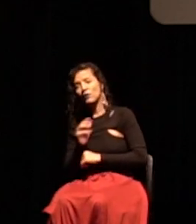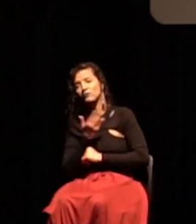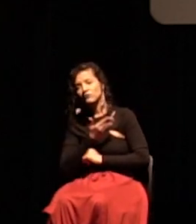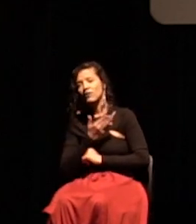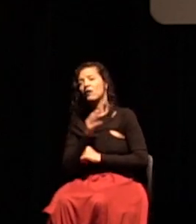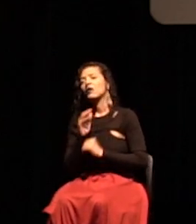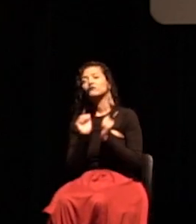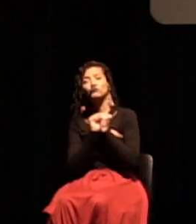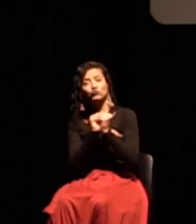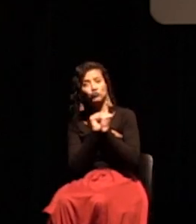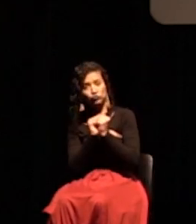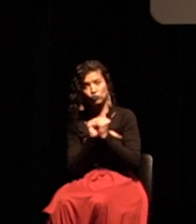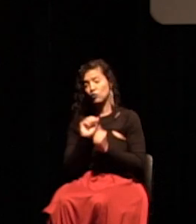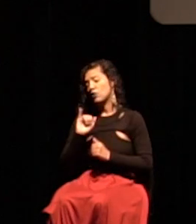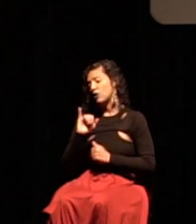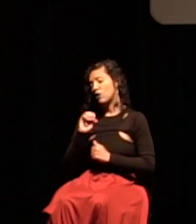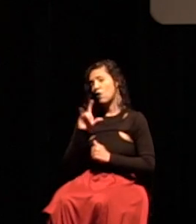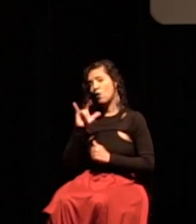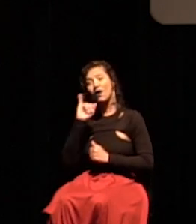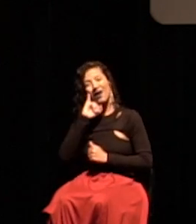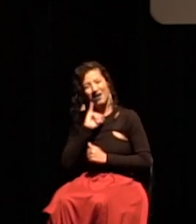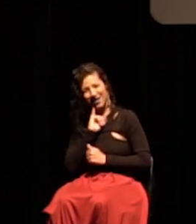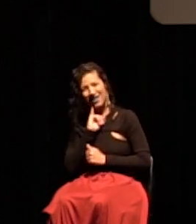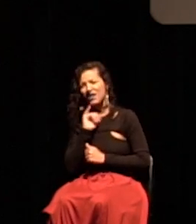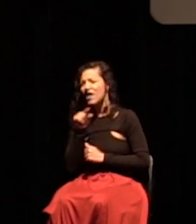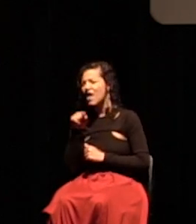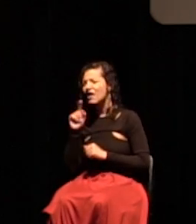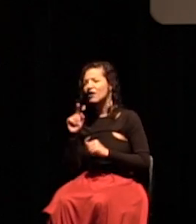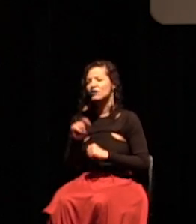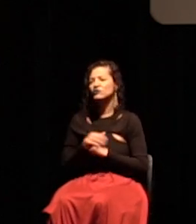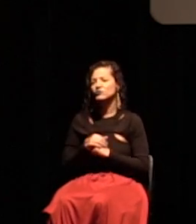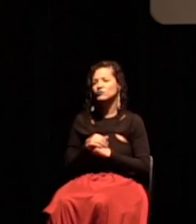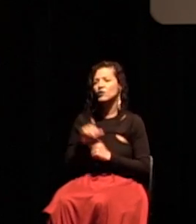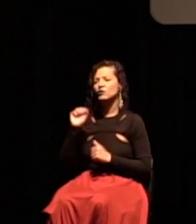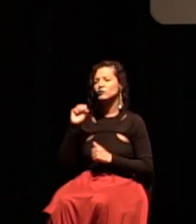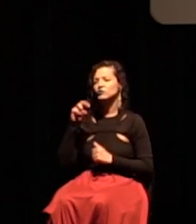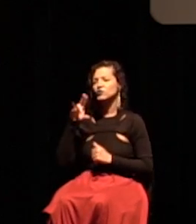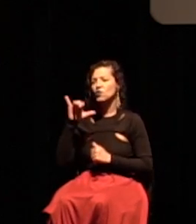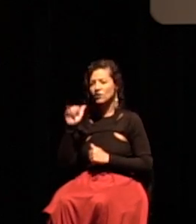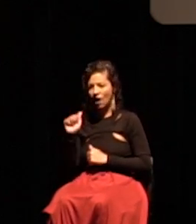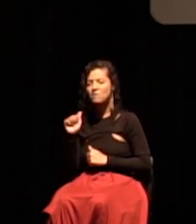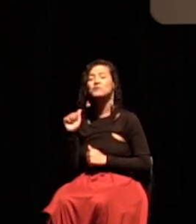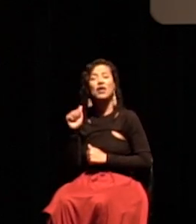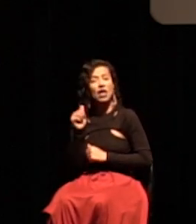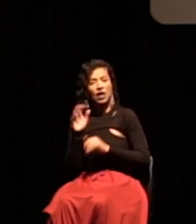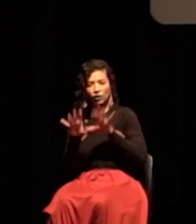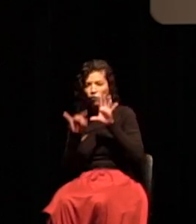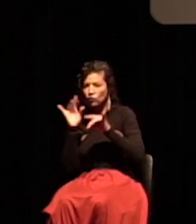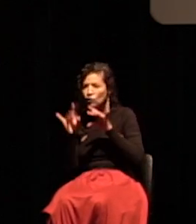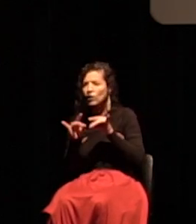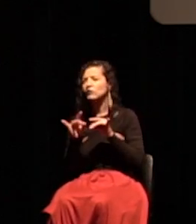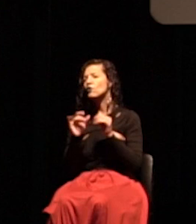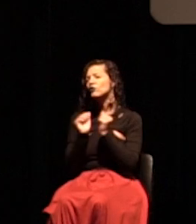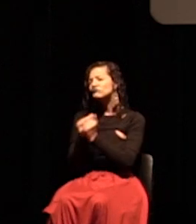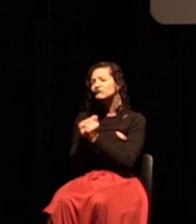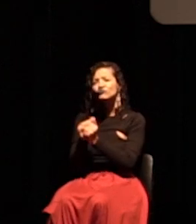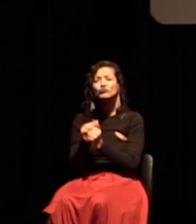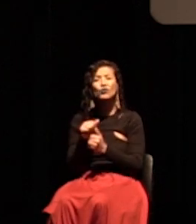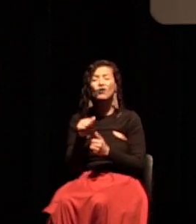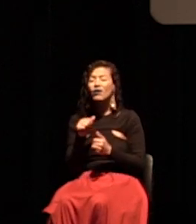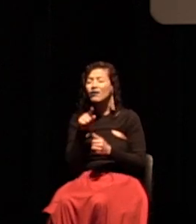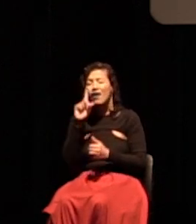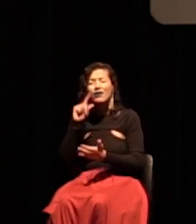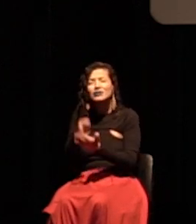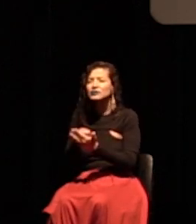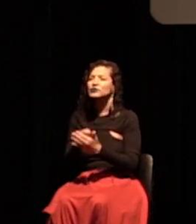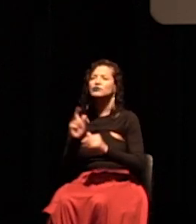gratidão à IOL, o contributo decisivo para a exposição que vocês podem visitar a partir de hoje. O meu agradecimento